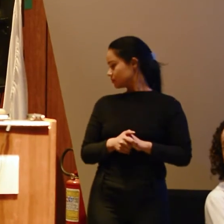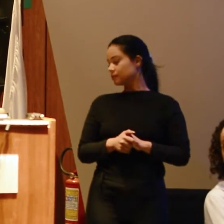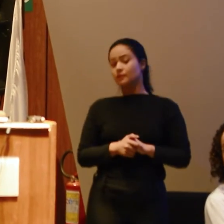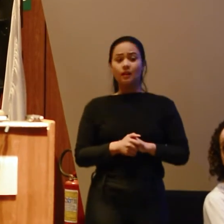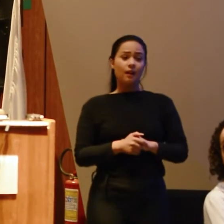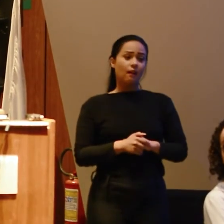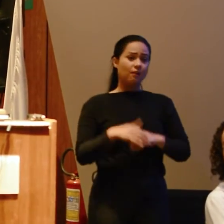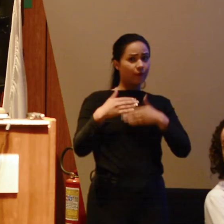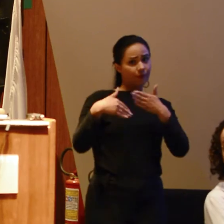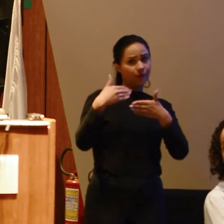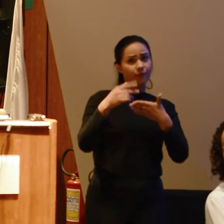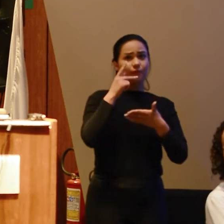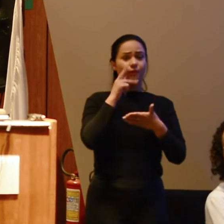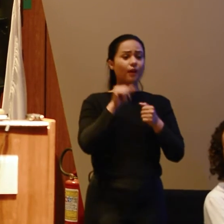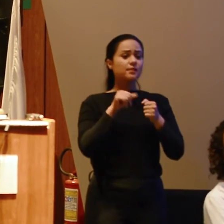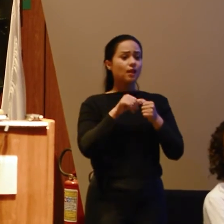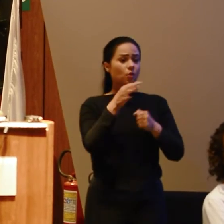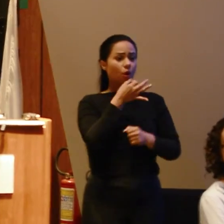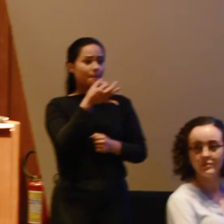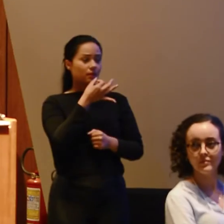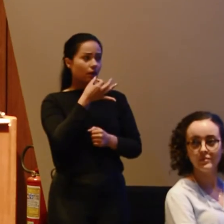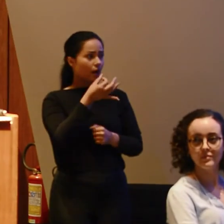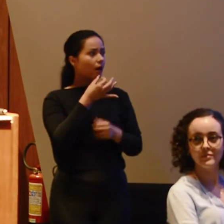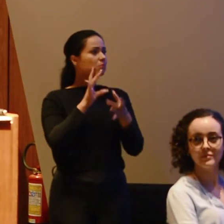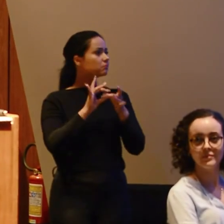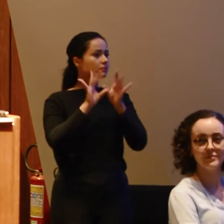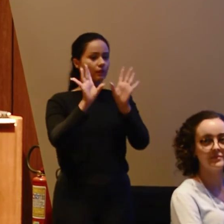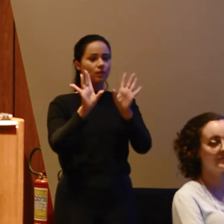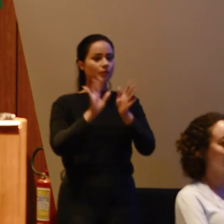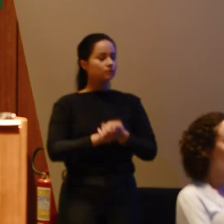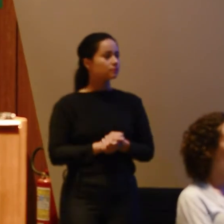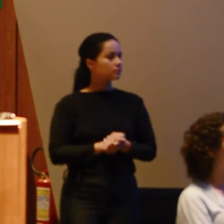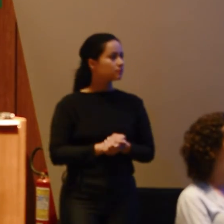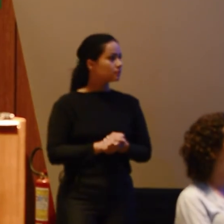Enquanto isso, se vocês quiserem fazendo algum comentário, fiquem à vontade.